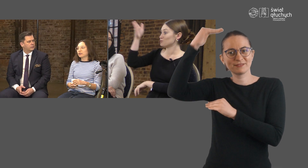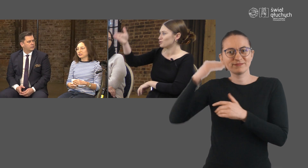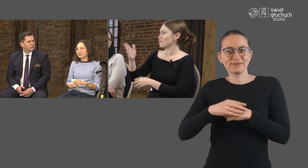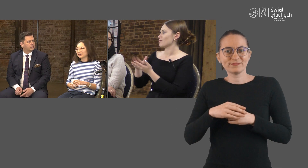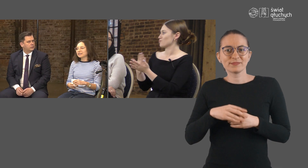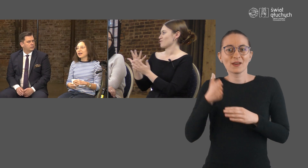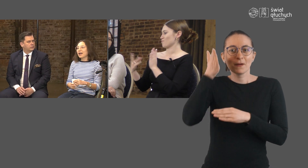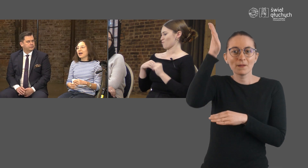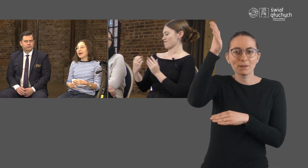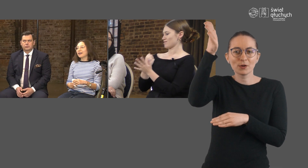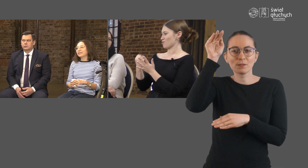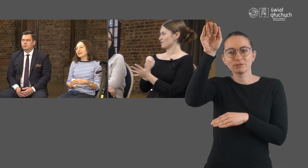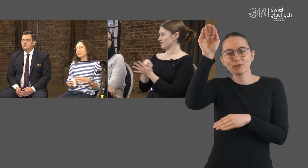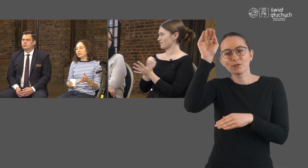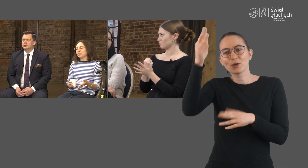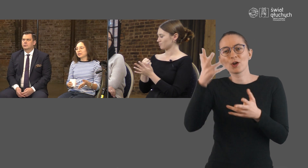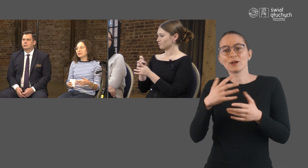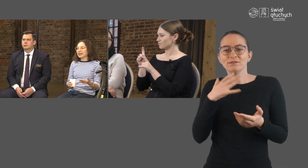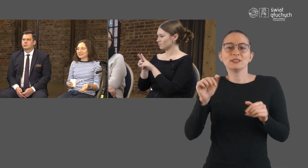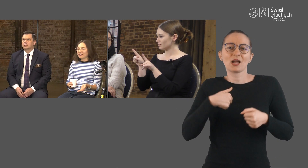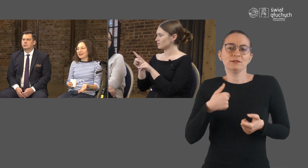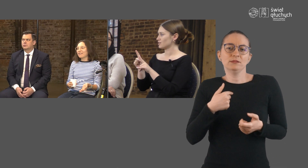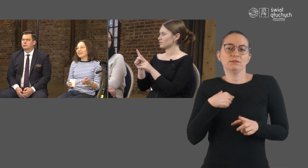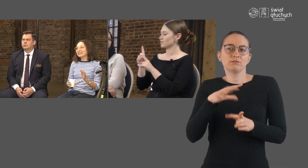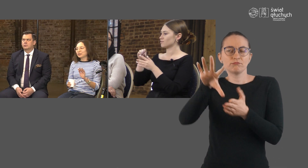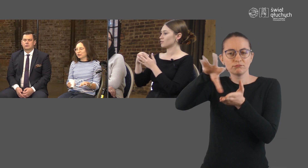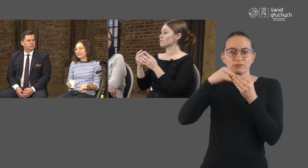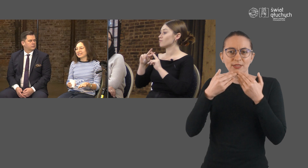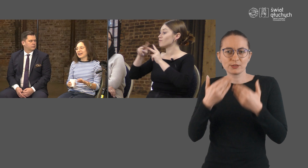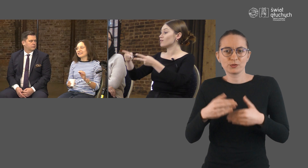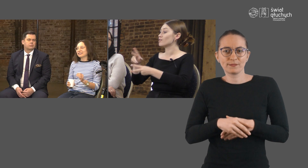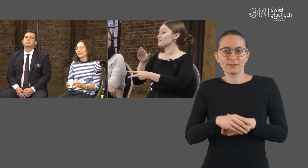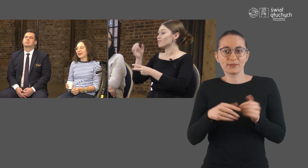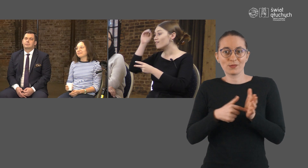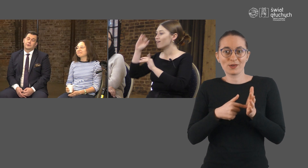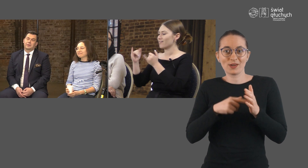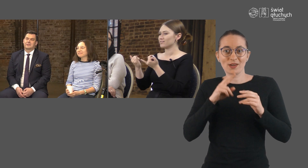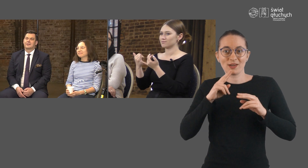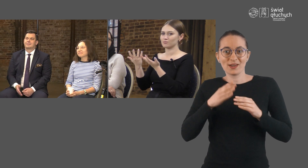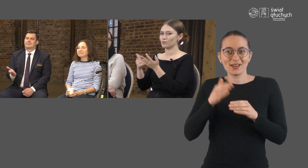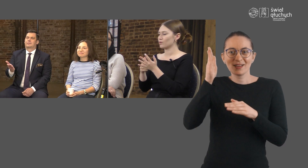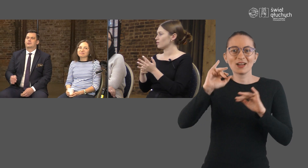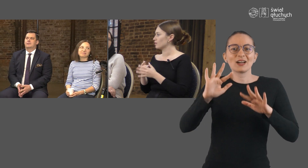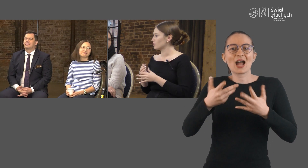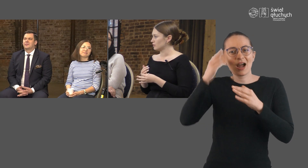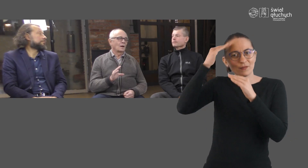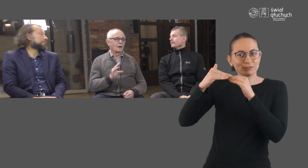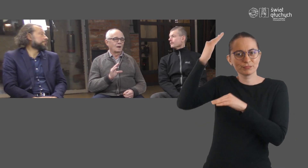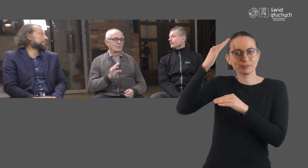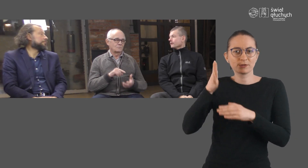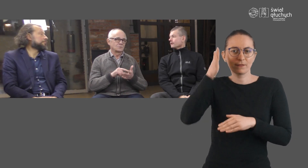ją wykorzystać, a w jaki sposób jest przekazywana wiedza, to już jest inna historia. No prawda. Proszę.